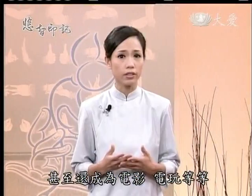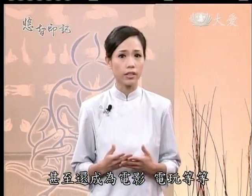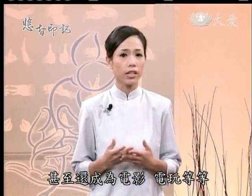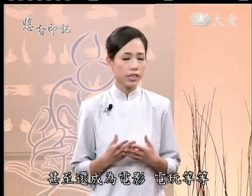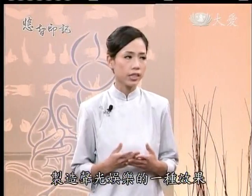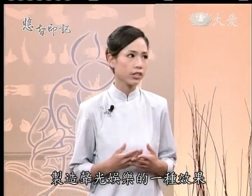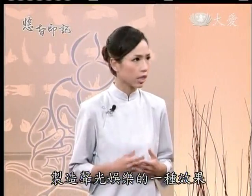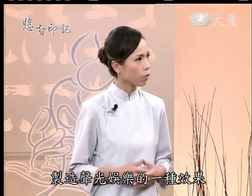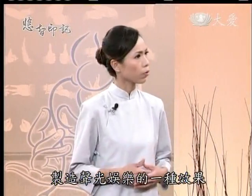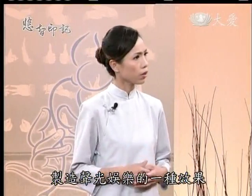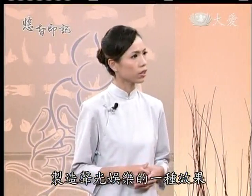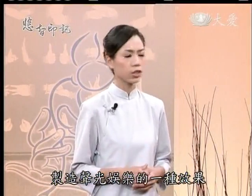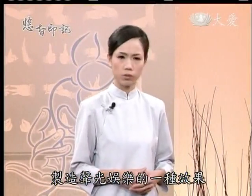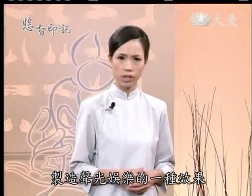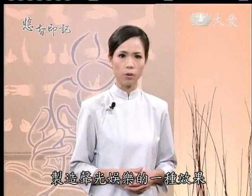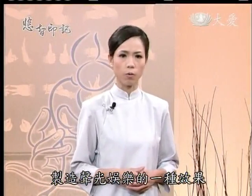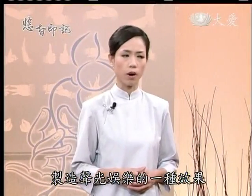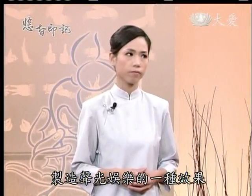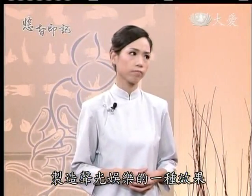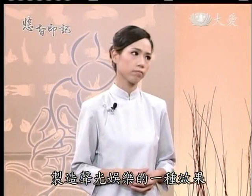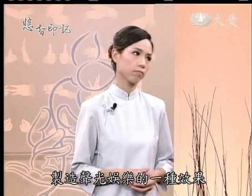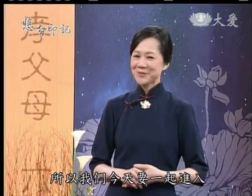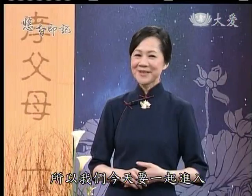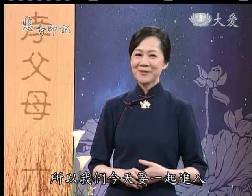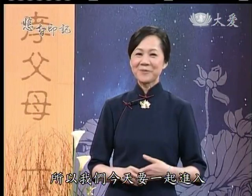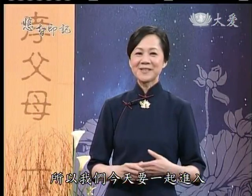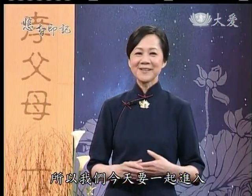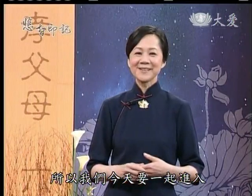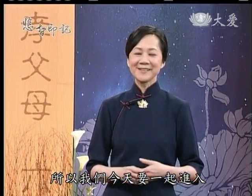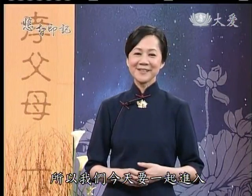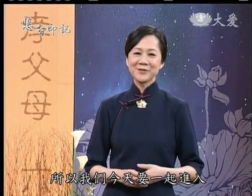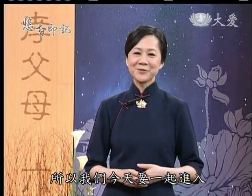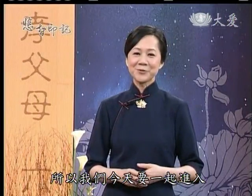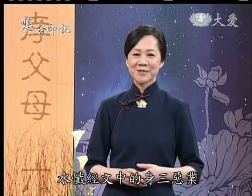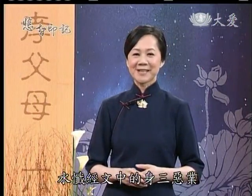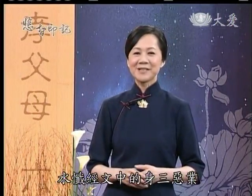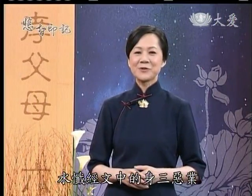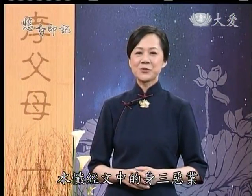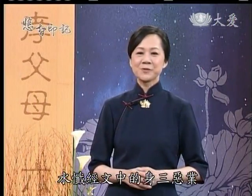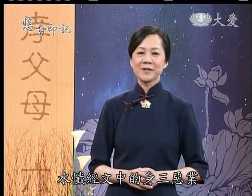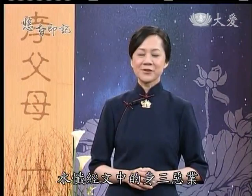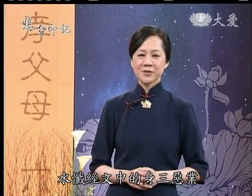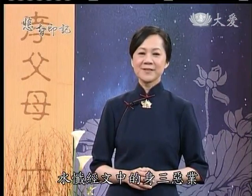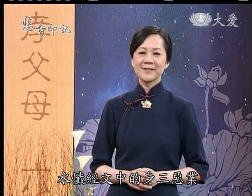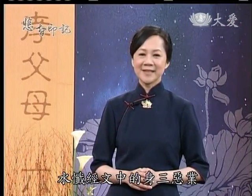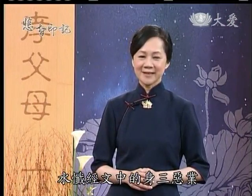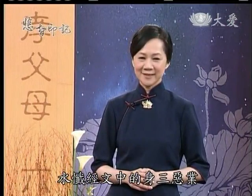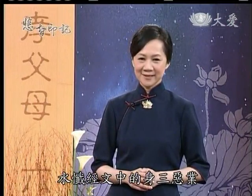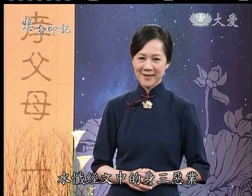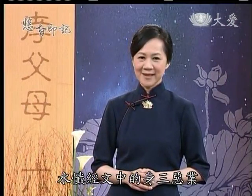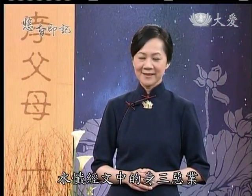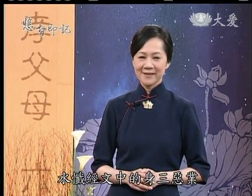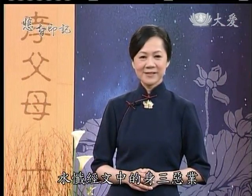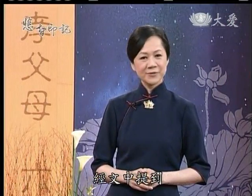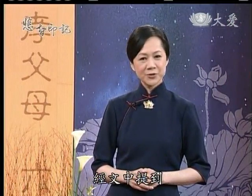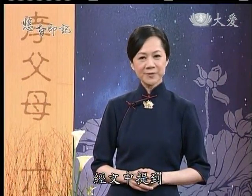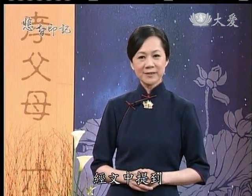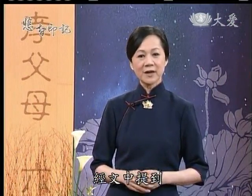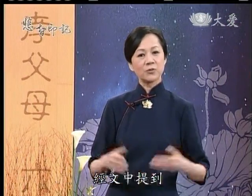等等制造声光娱乐的一种效果。 所以我们今天要一起进入水善经文中的生三恶业。经文中提到，